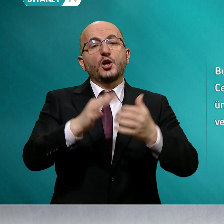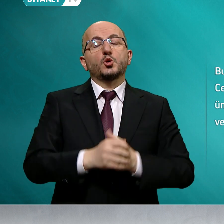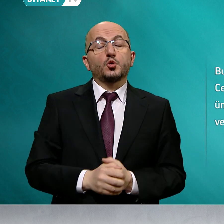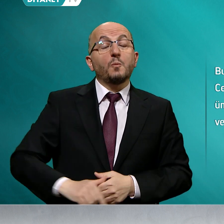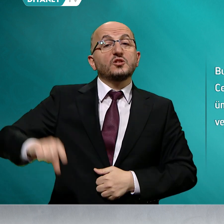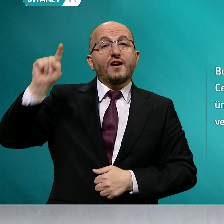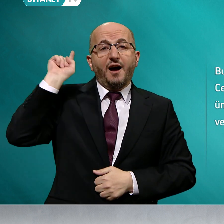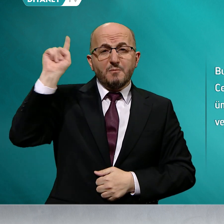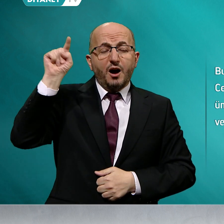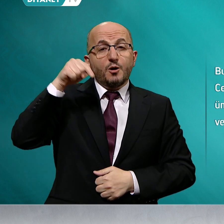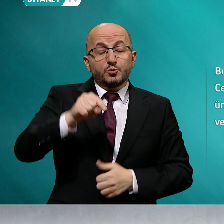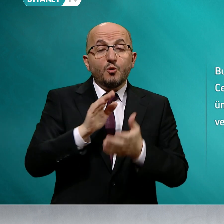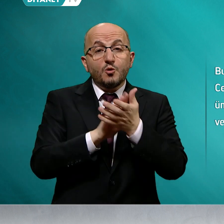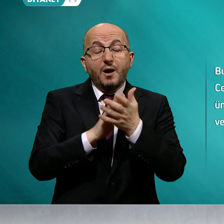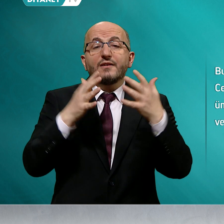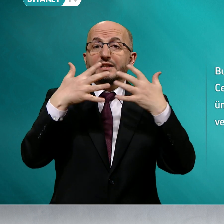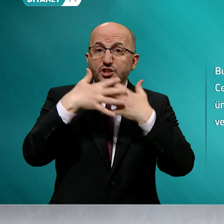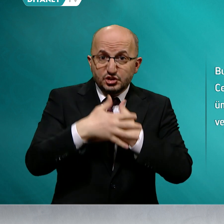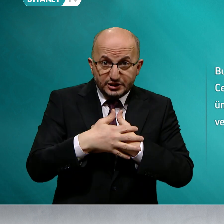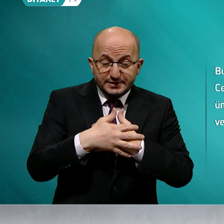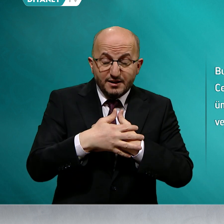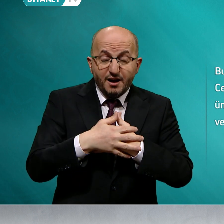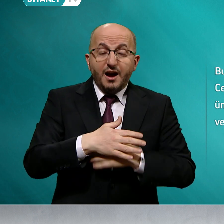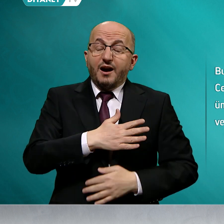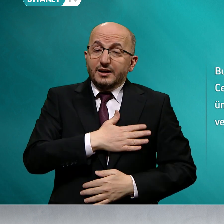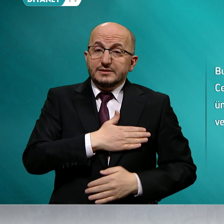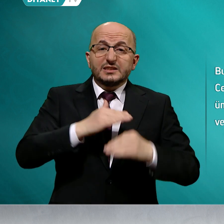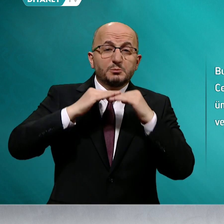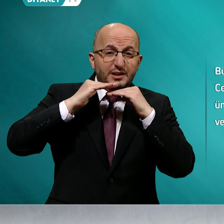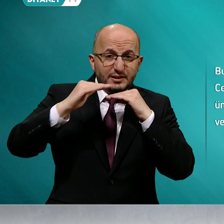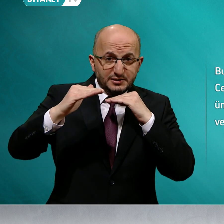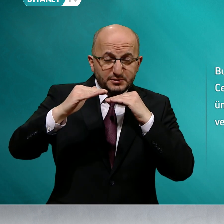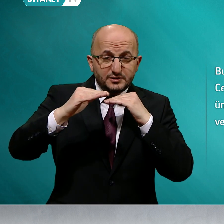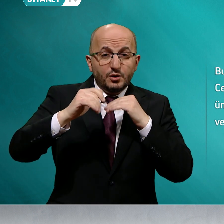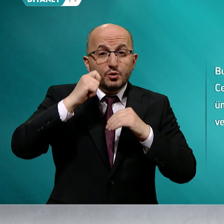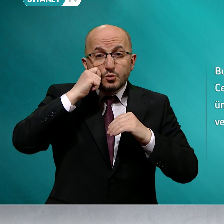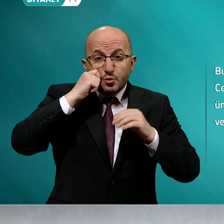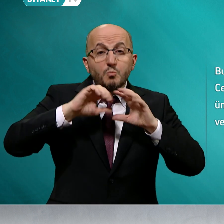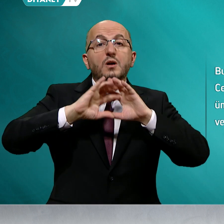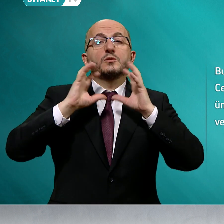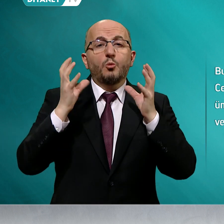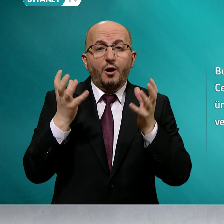ediyorum. Cenab-ı Hak bu mübarek geceyi aziz milletimiz,